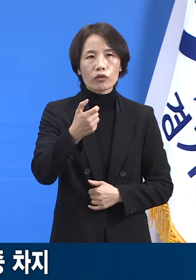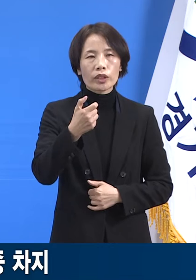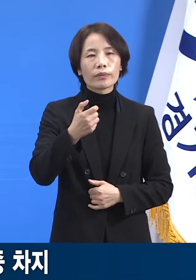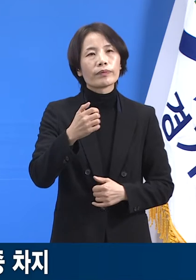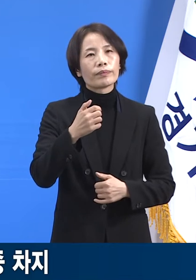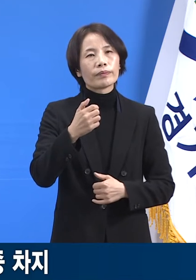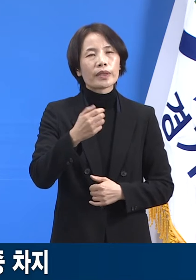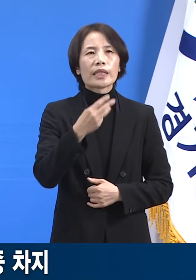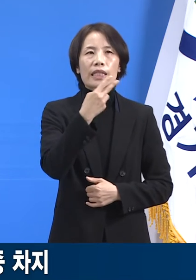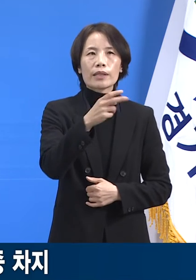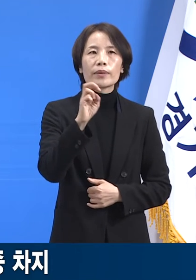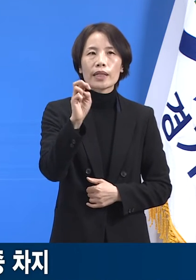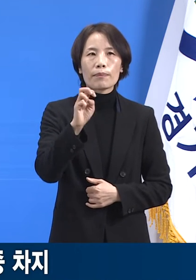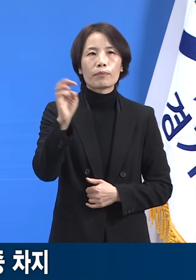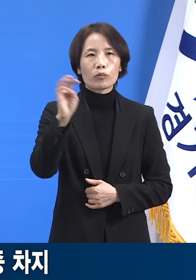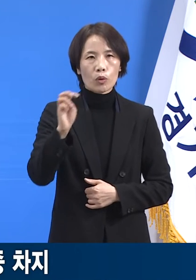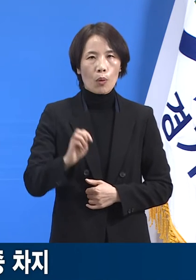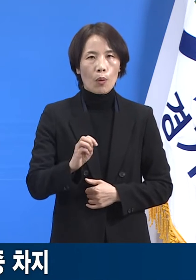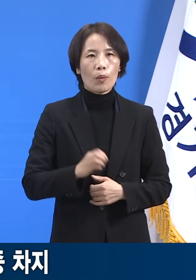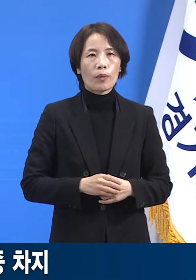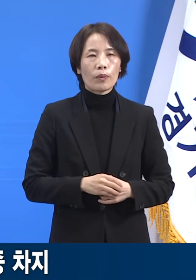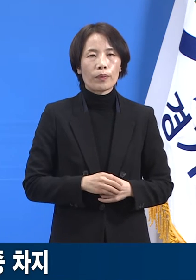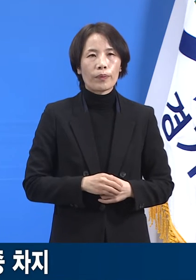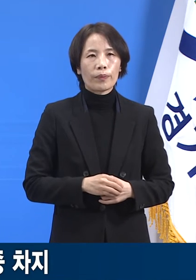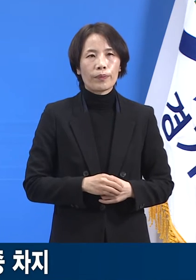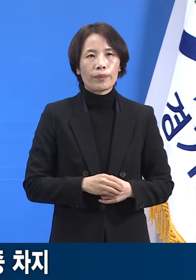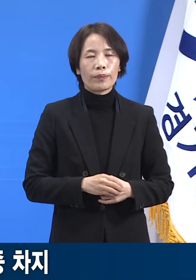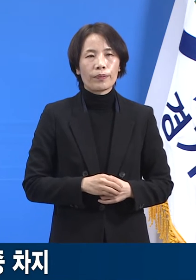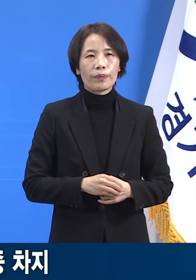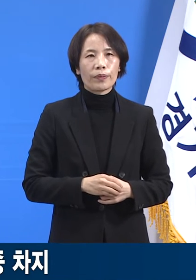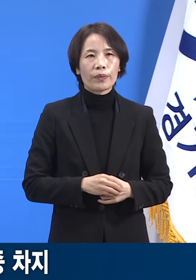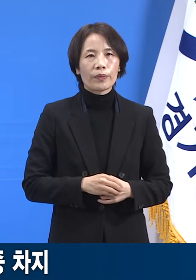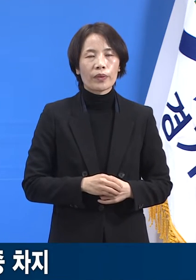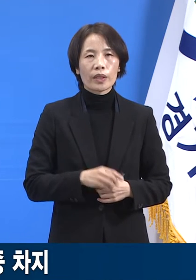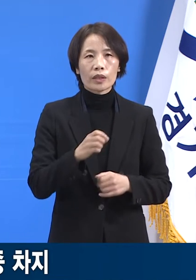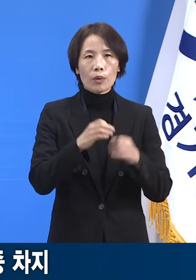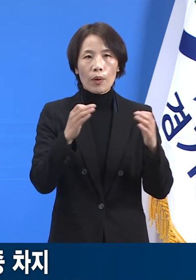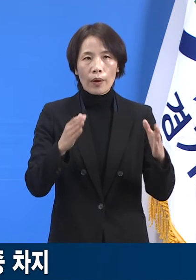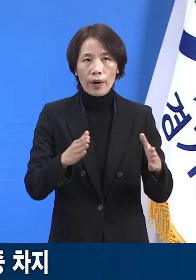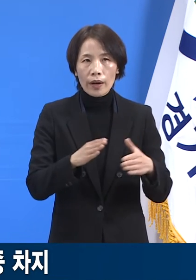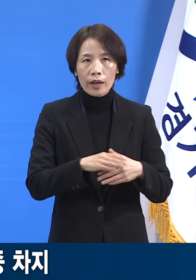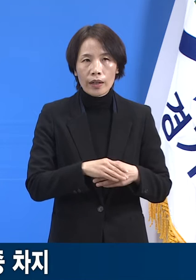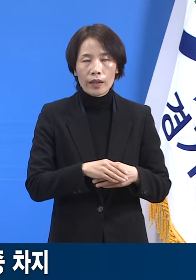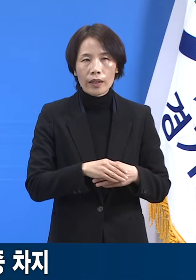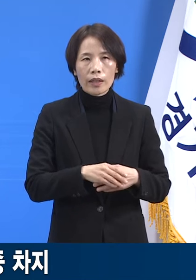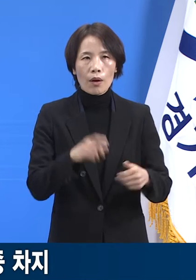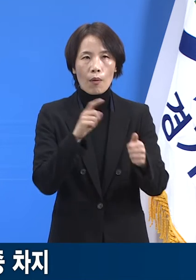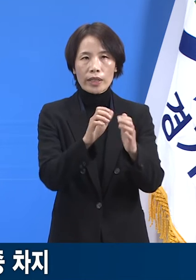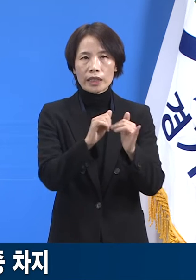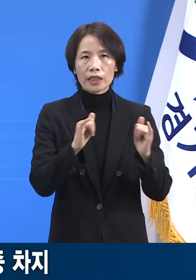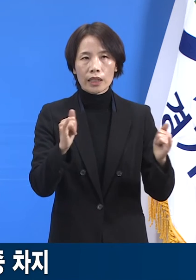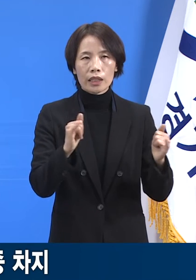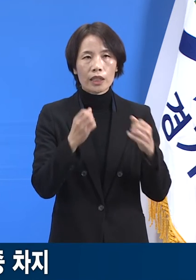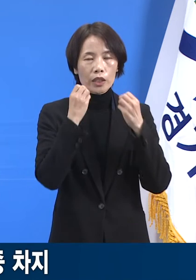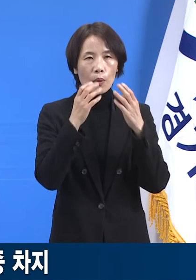1,367명으로 23%로 나타났습니다. 최근 5주 사이에 주간 60세 이상 신규 확진자